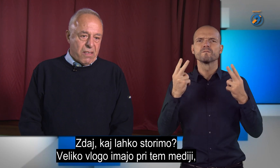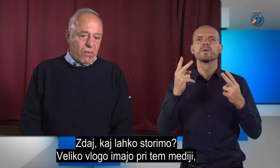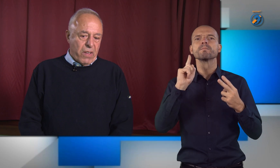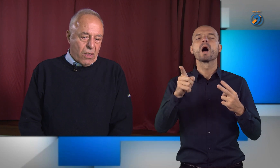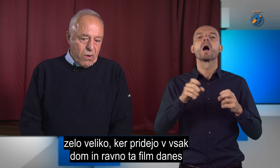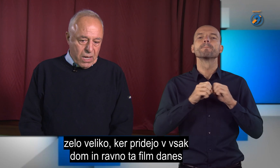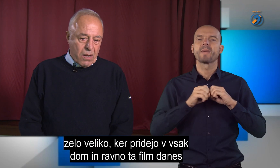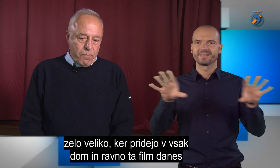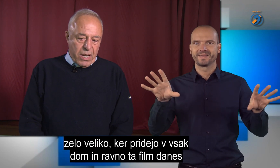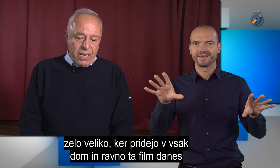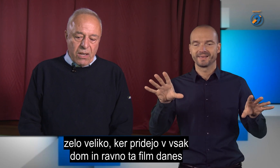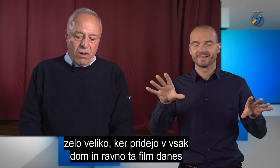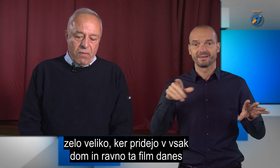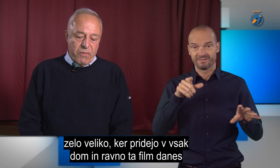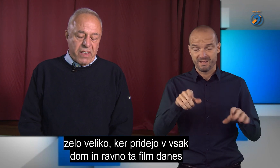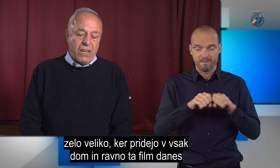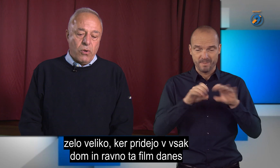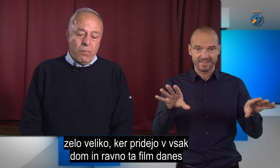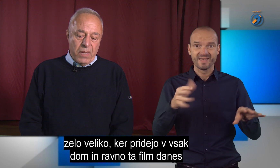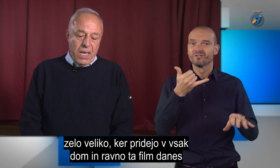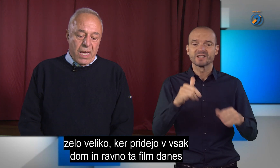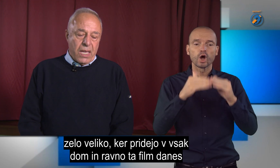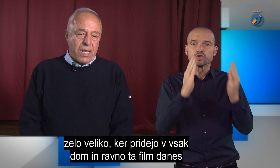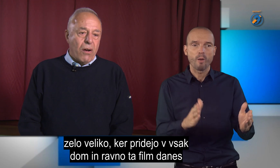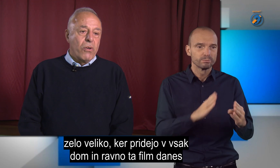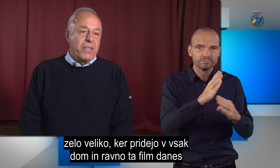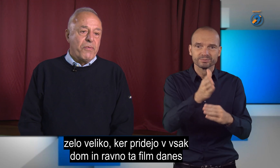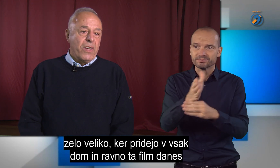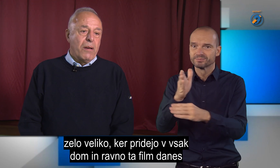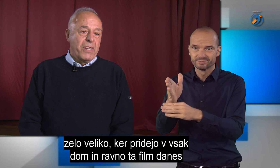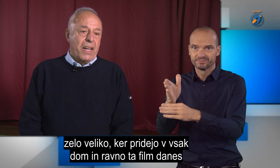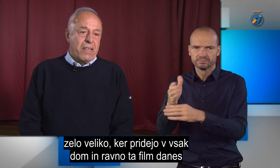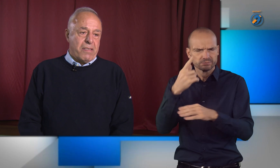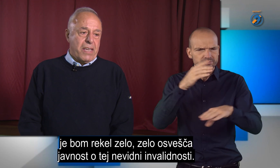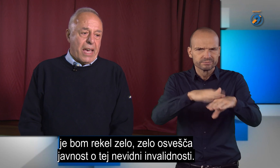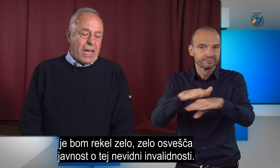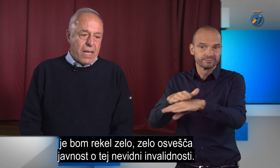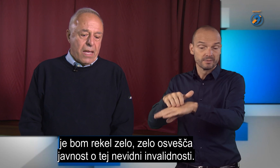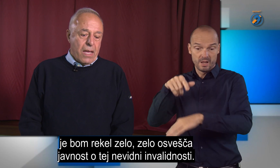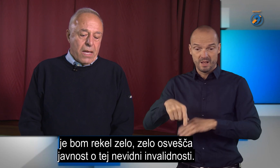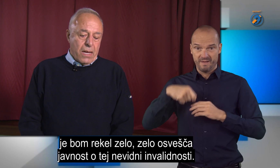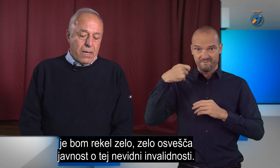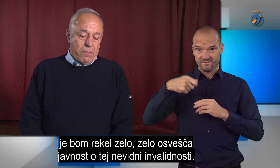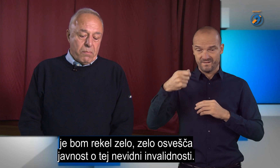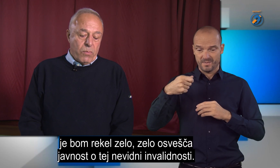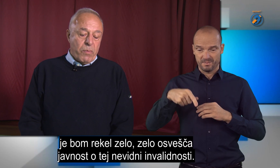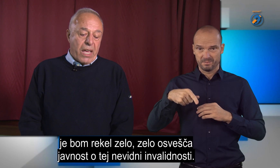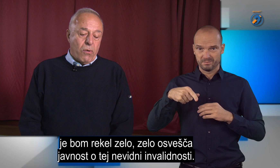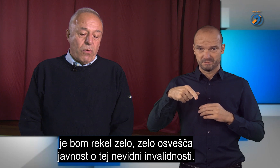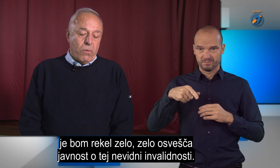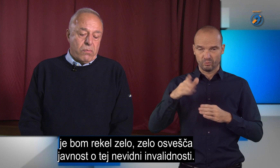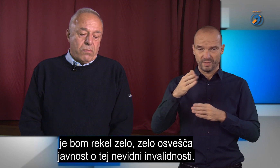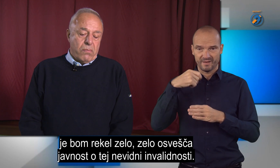mediji, zelo veliko, ker pridejo v vsak dom in ravno ta film danes je,